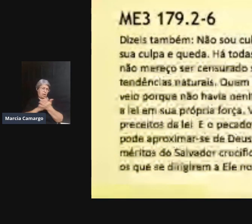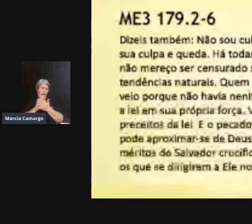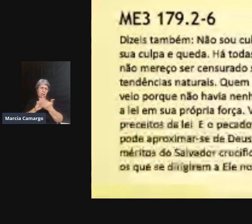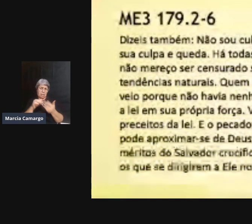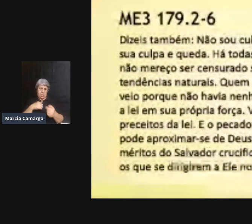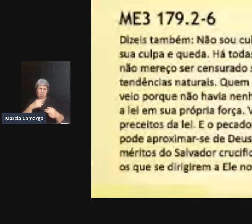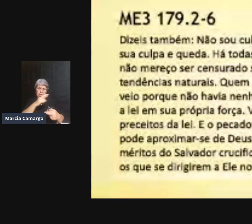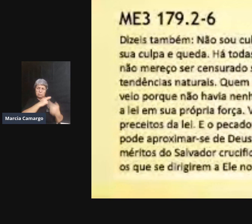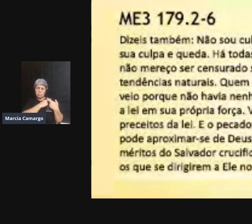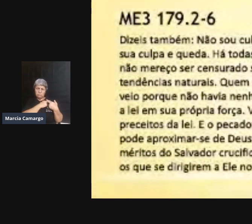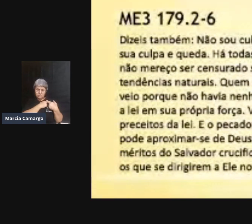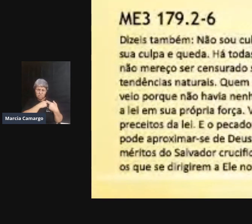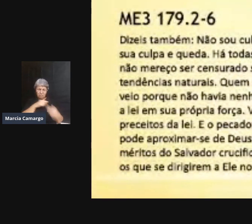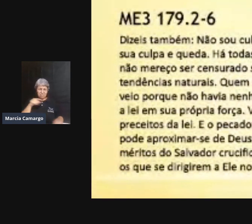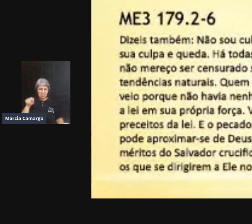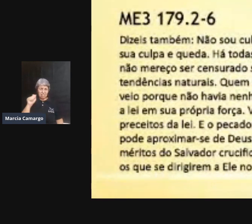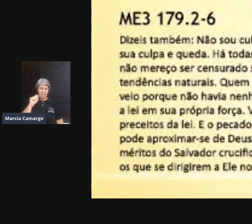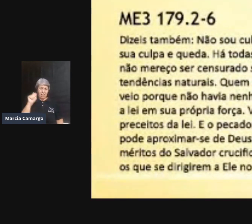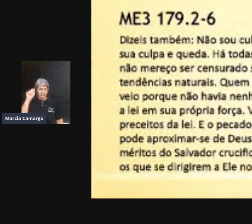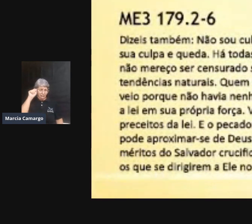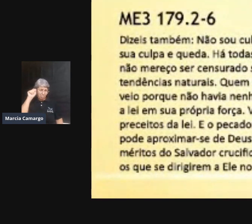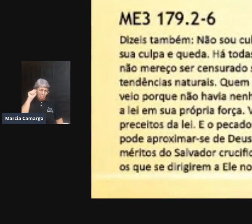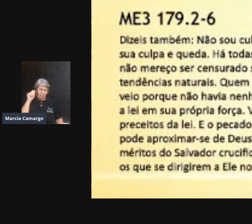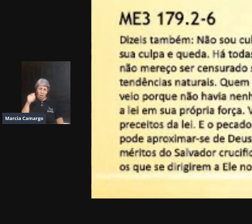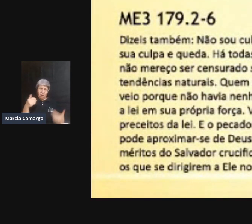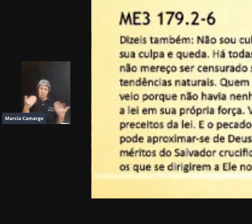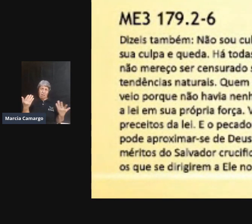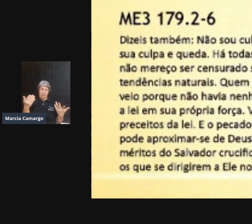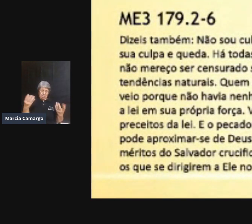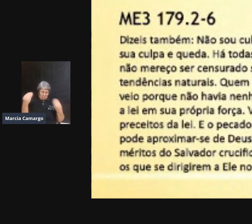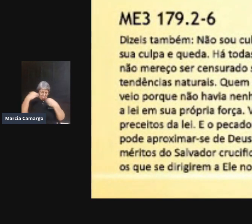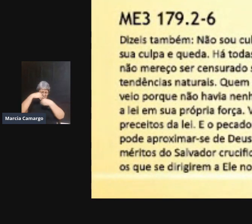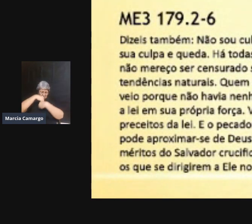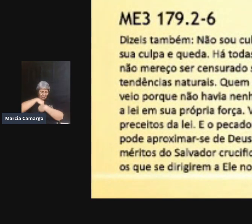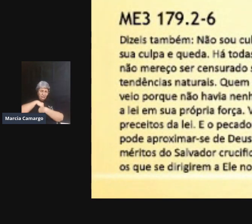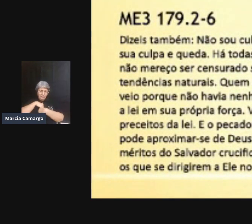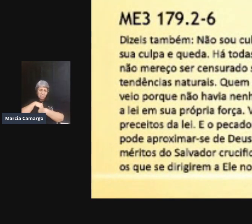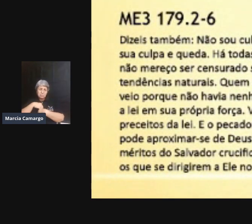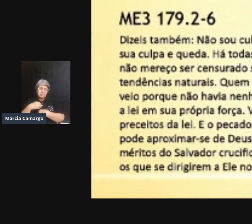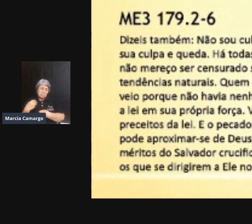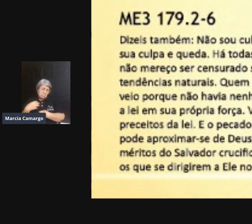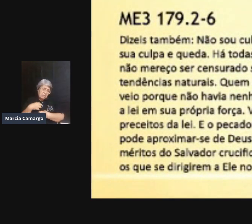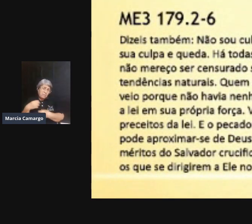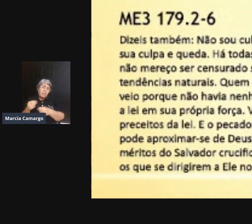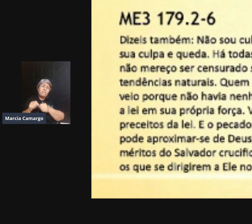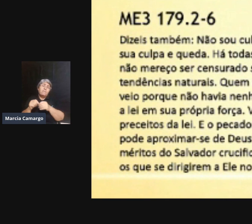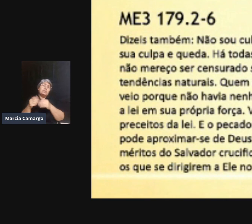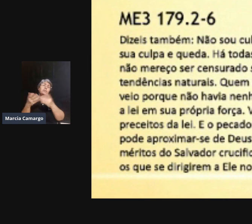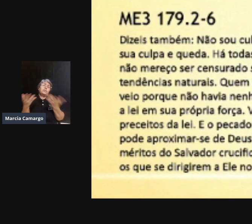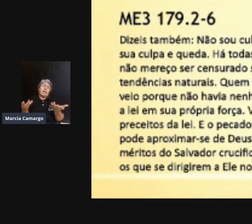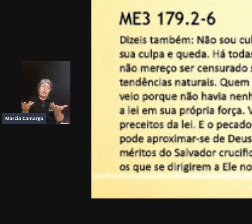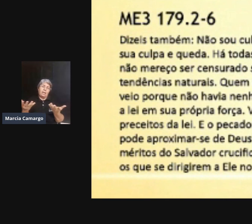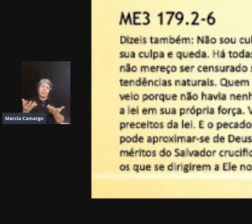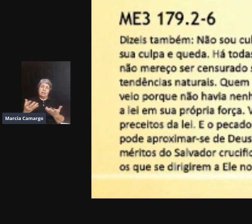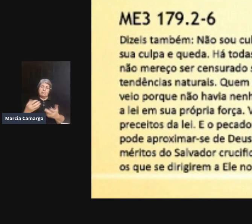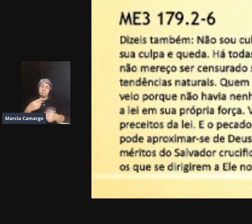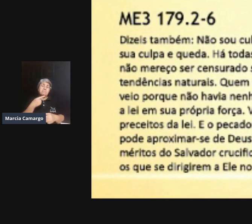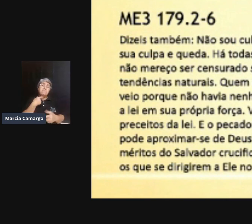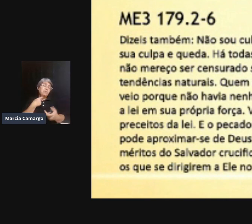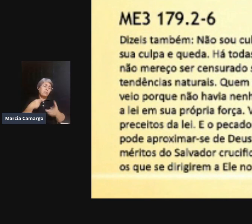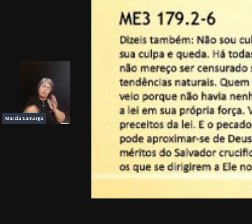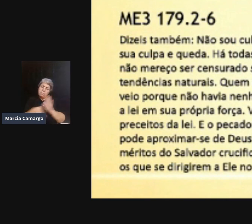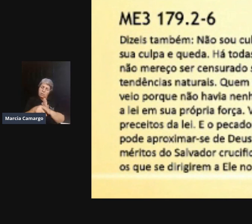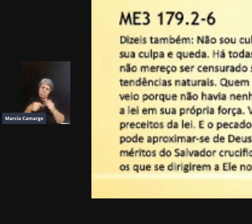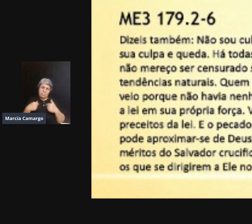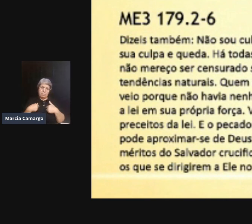Há todas essas tendências naturais em mim e não mereço ser censurado se procedo de acordo com estas tendências naturais.